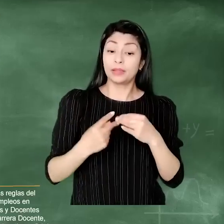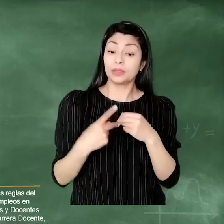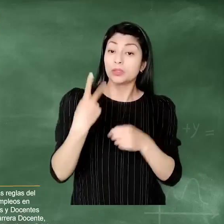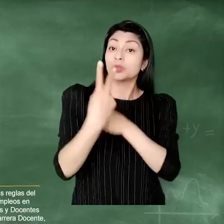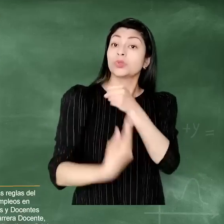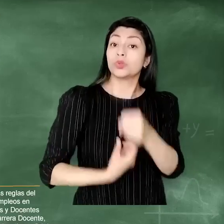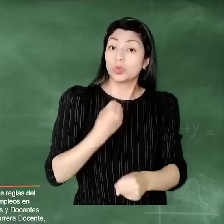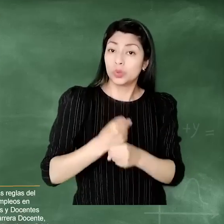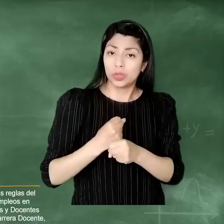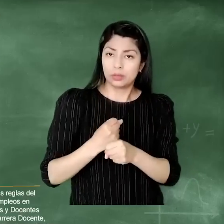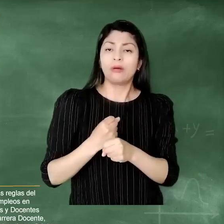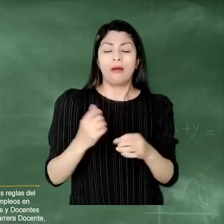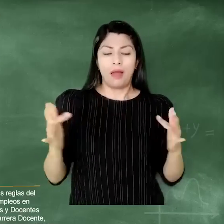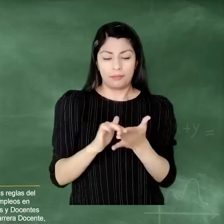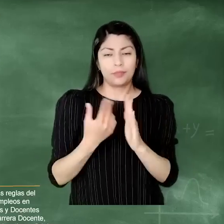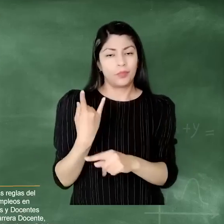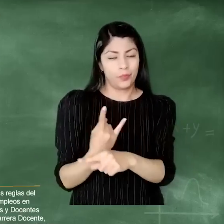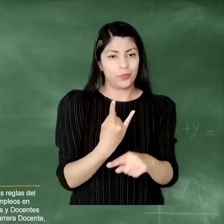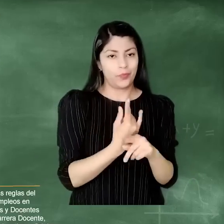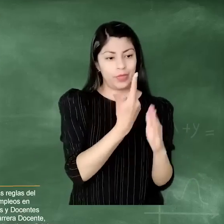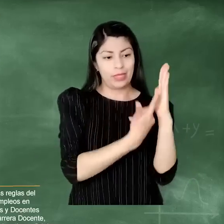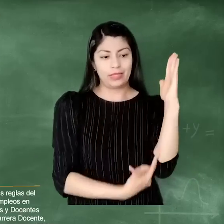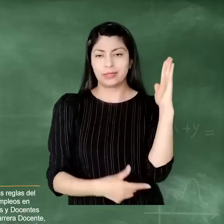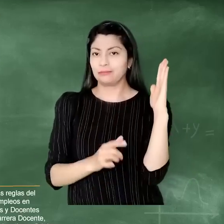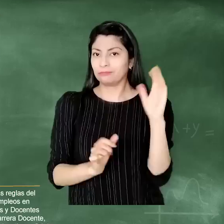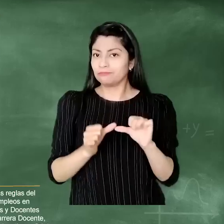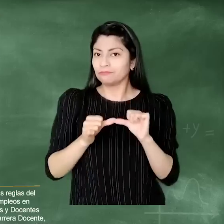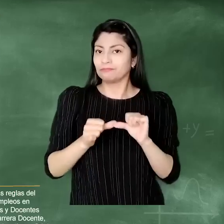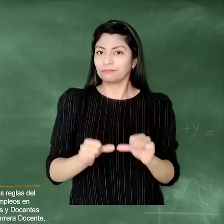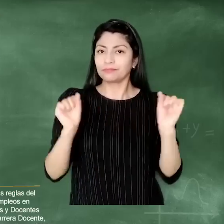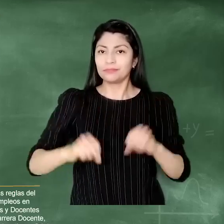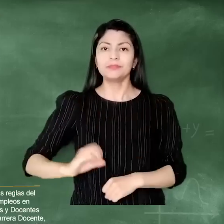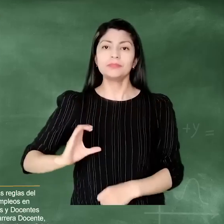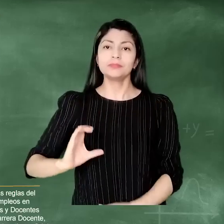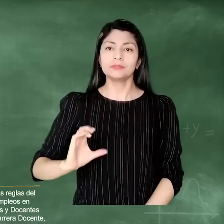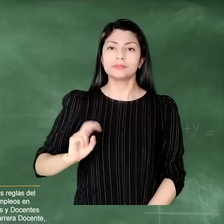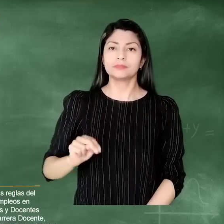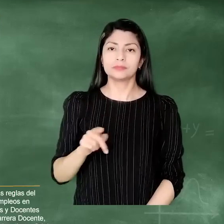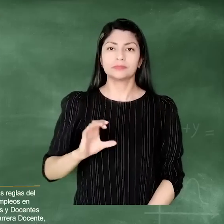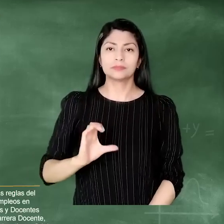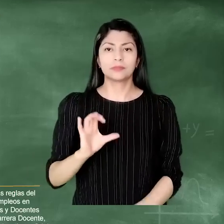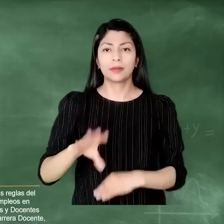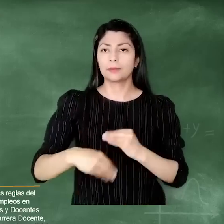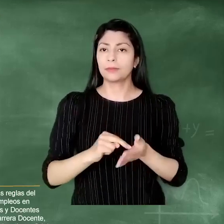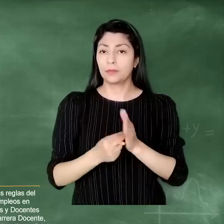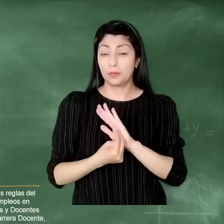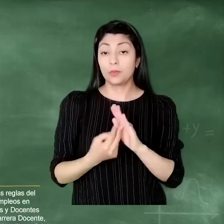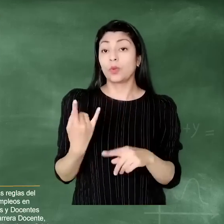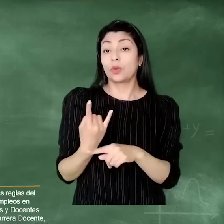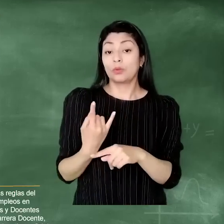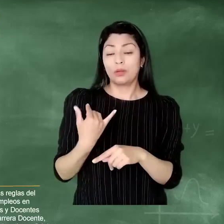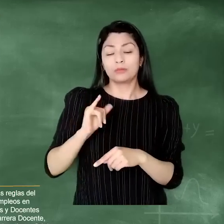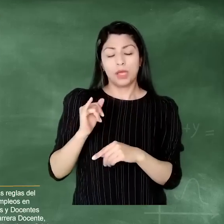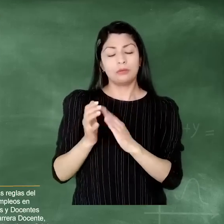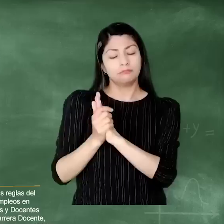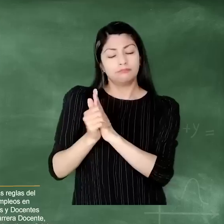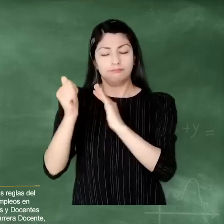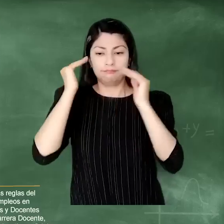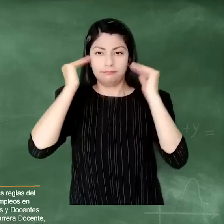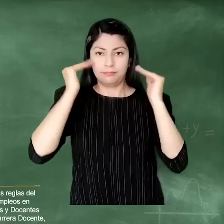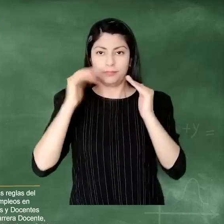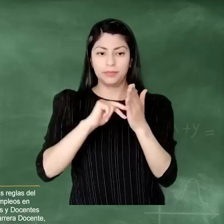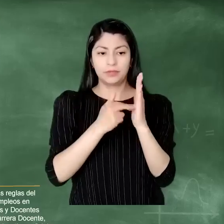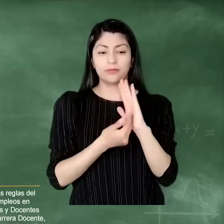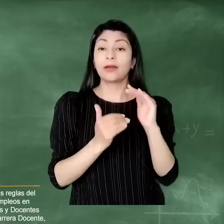concurso, y durante los 2 años siguientes a la firmeza de la misma. La CNSC, en uso de su